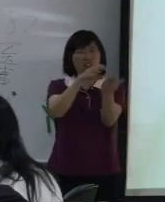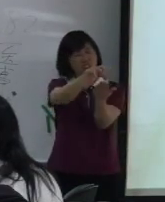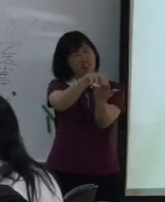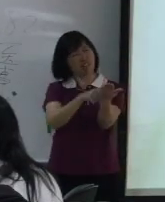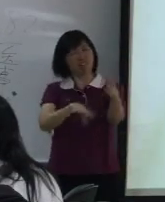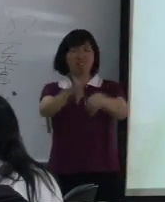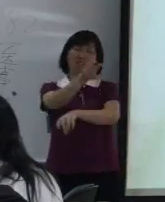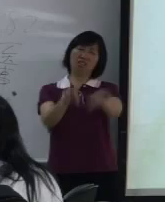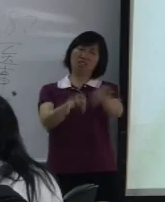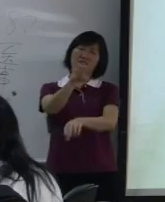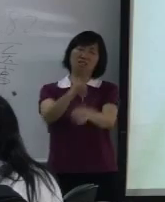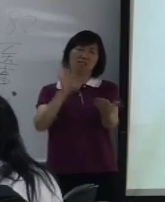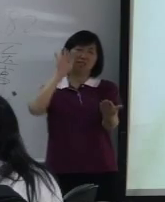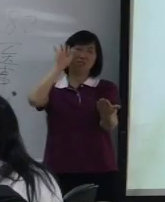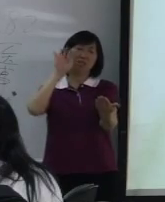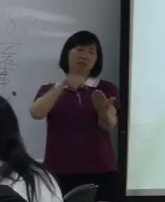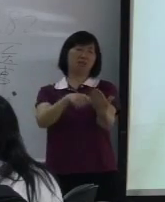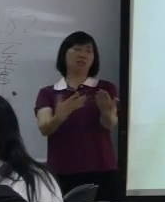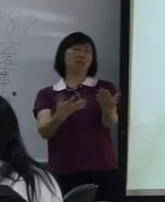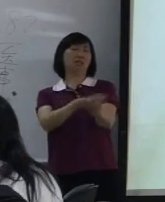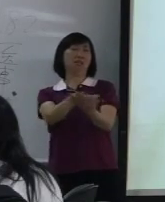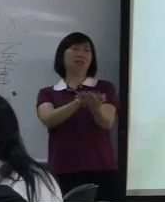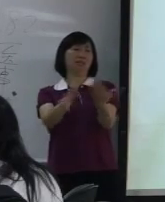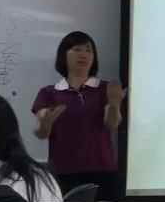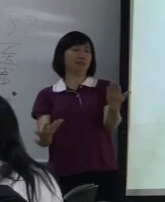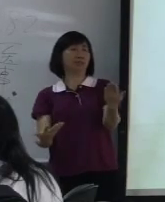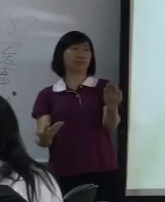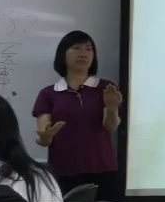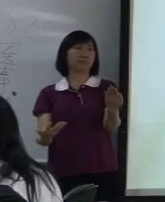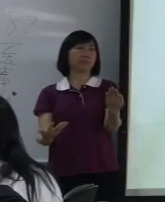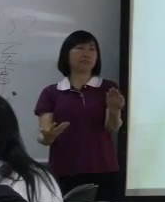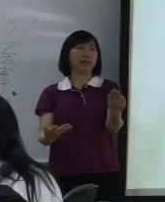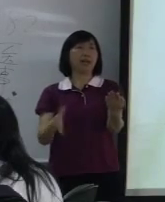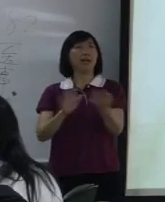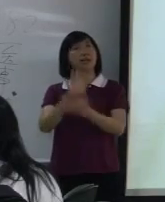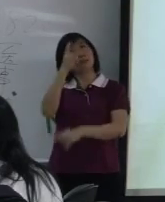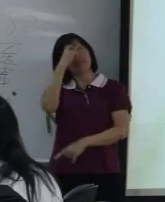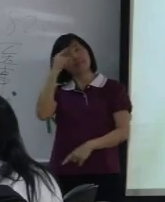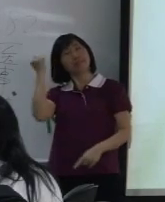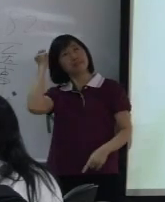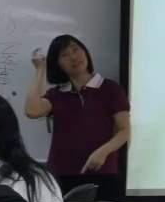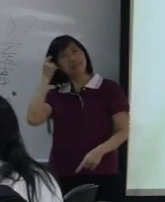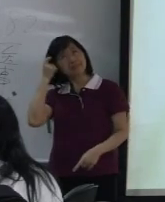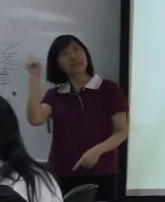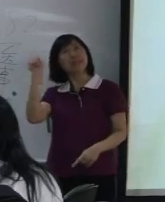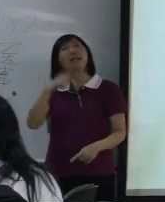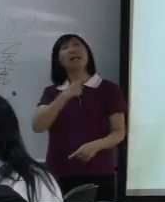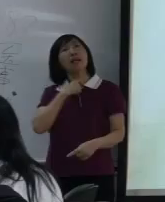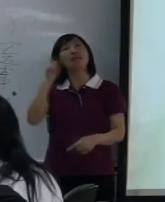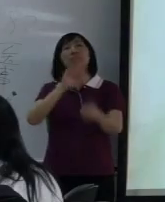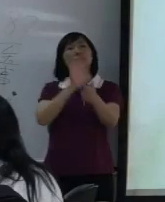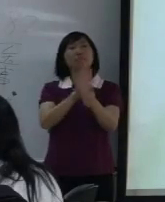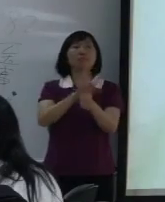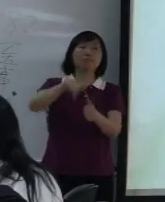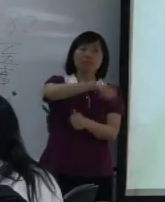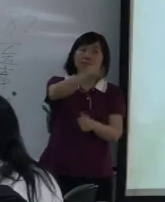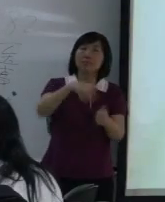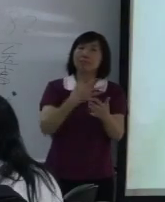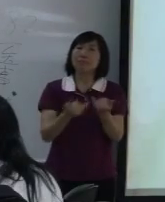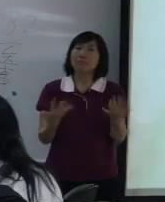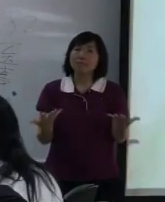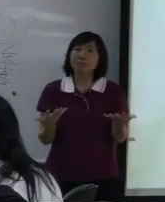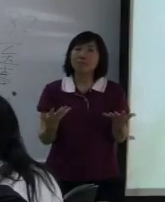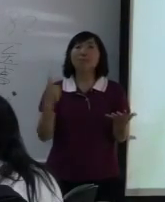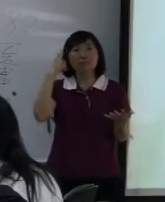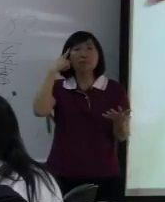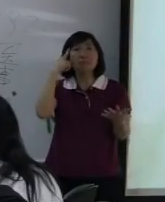我写不通顺，所以到后来就想说，我怎么帮助他们呢、啊？还